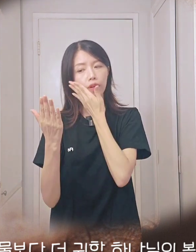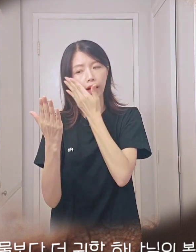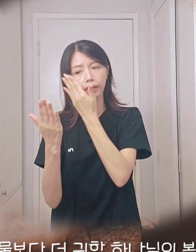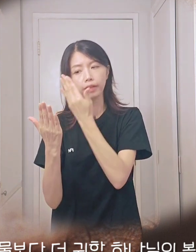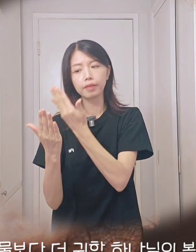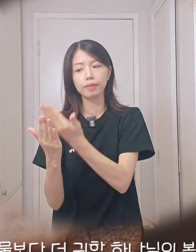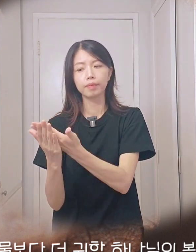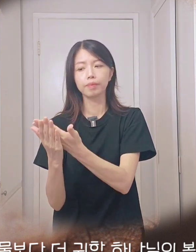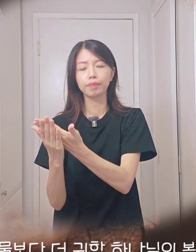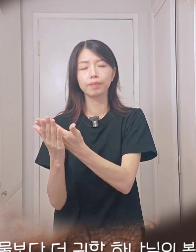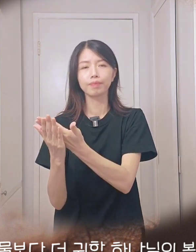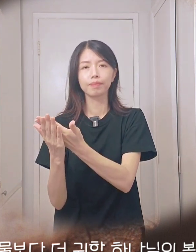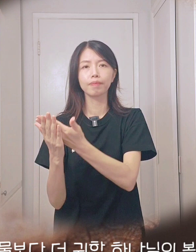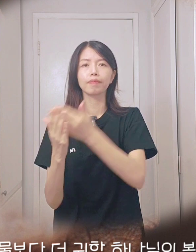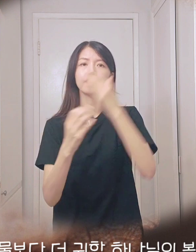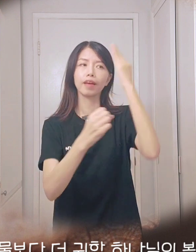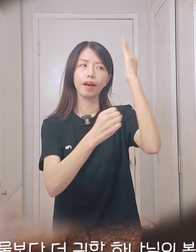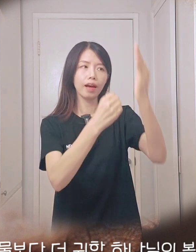더 귀한